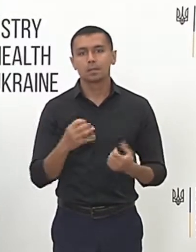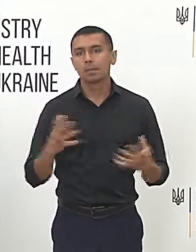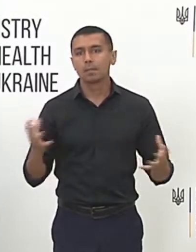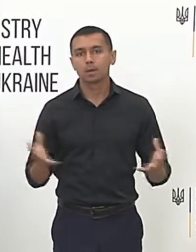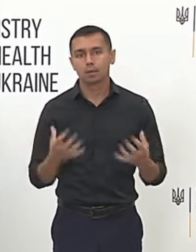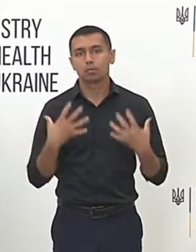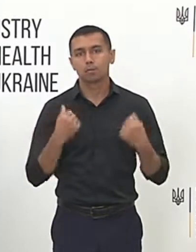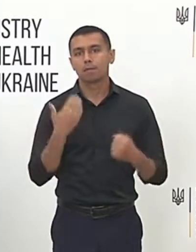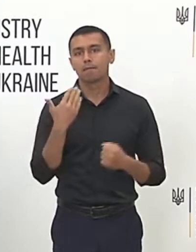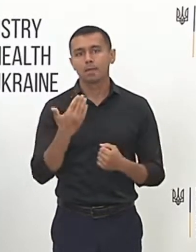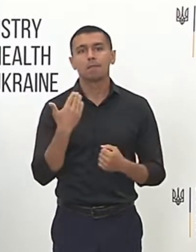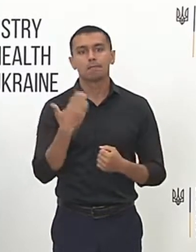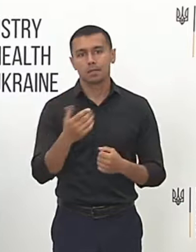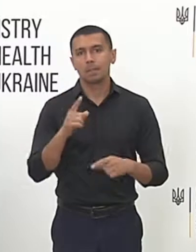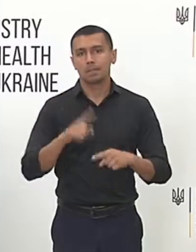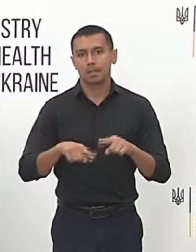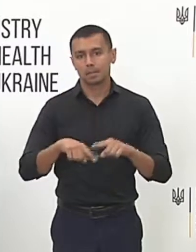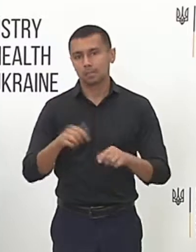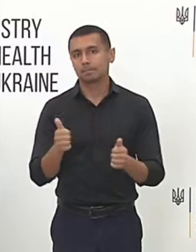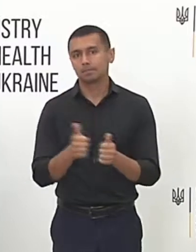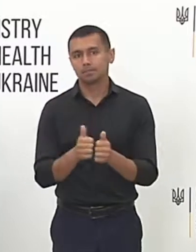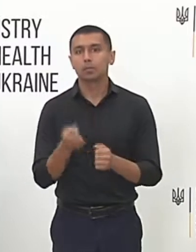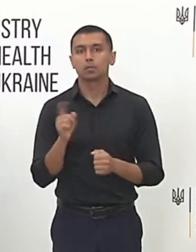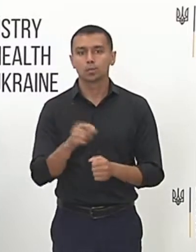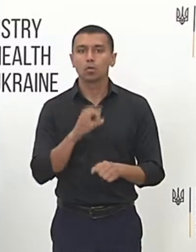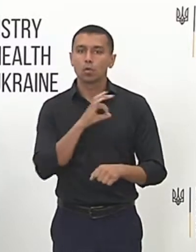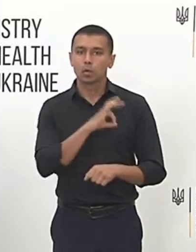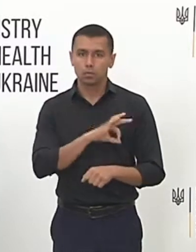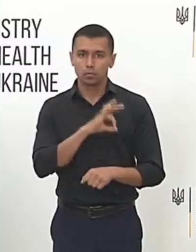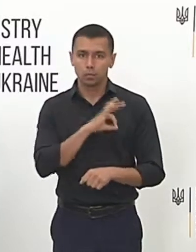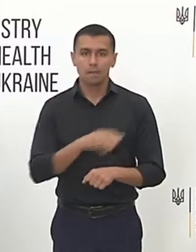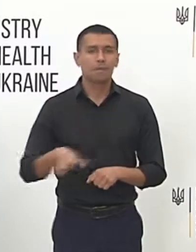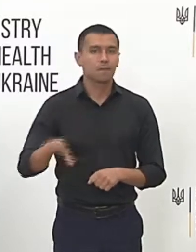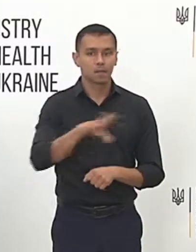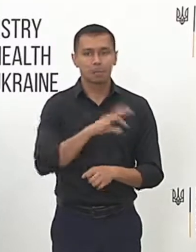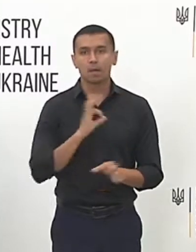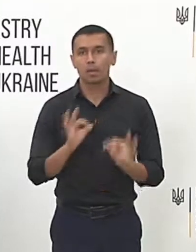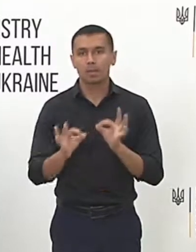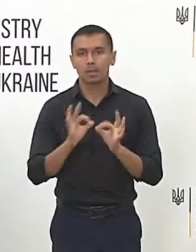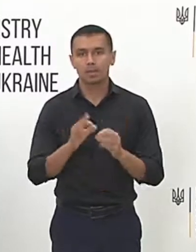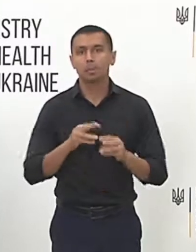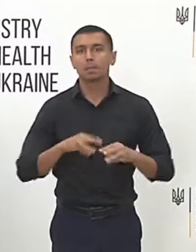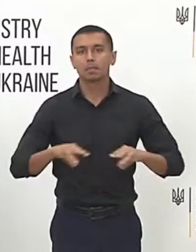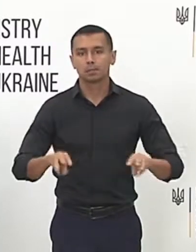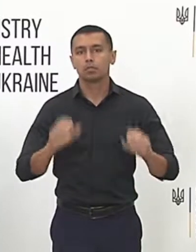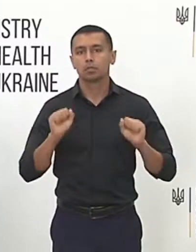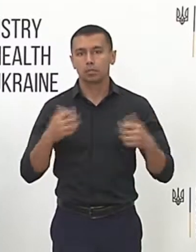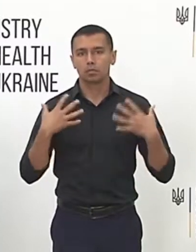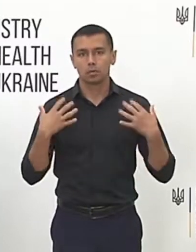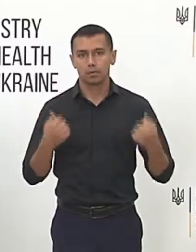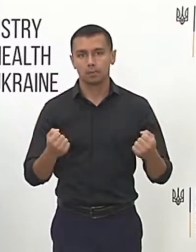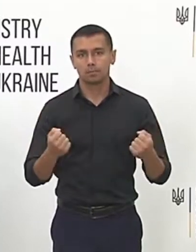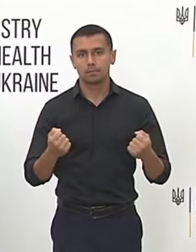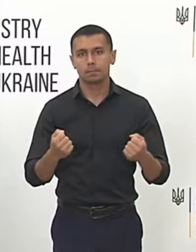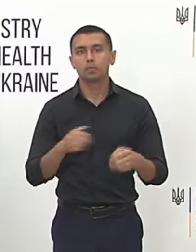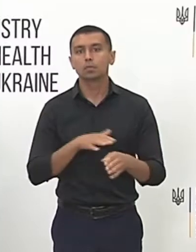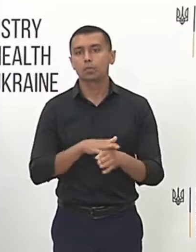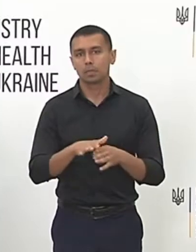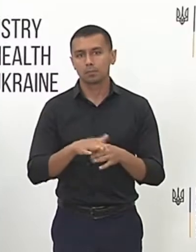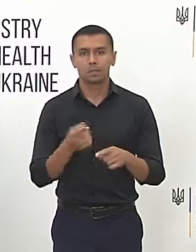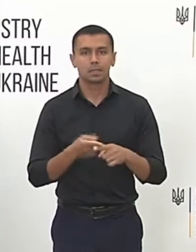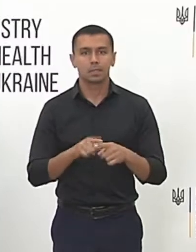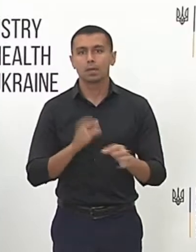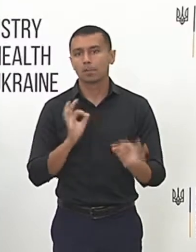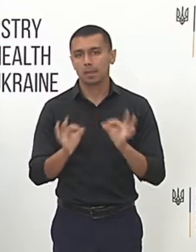збереже здоров'я вас і ваших близьких. Тож, користуйтеся всіма рекомендаціями Міністерства охорони здоров'я. Дотримуйтесь